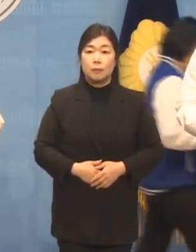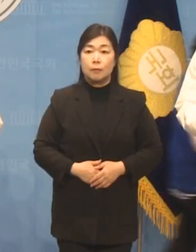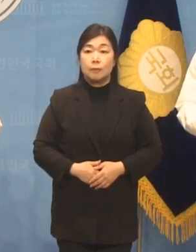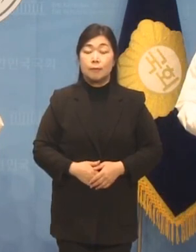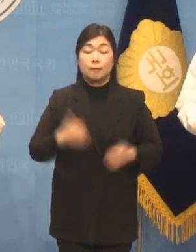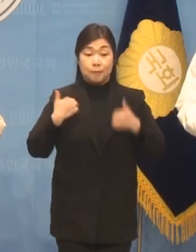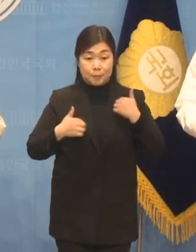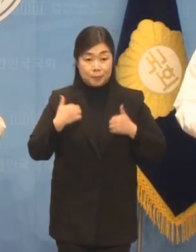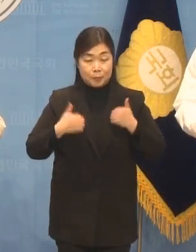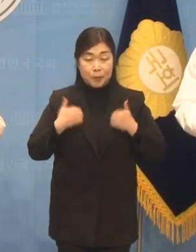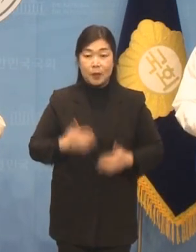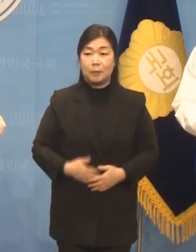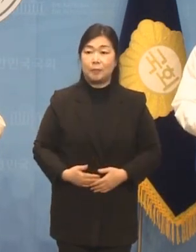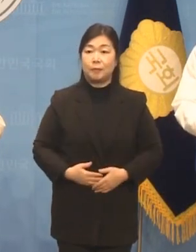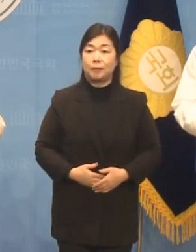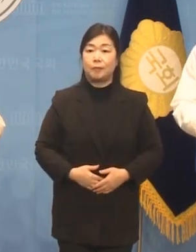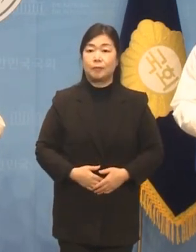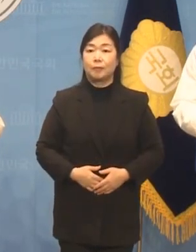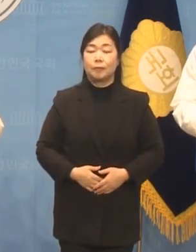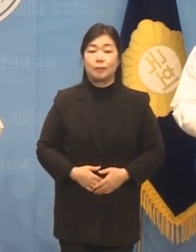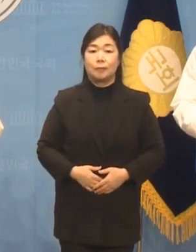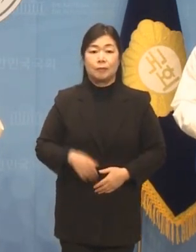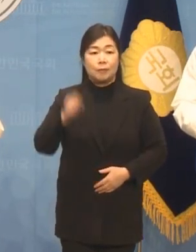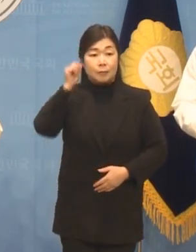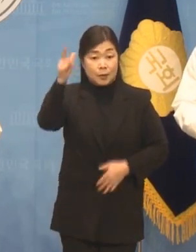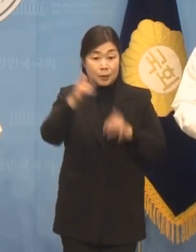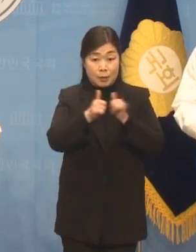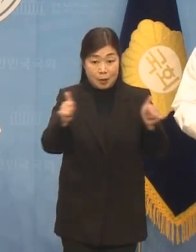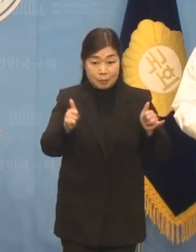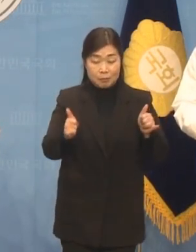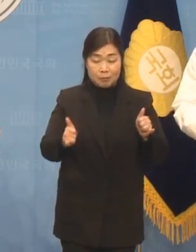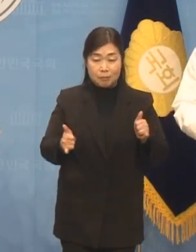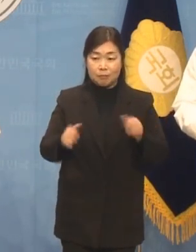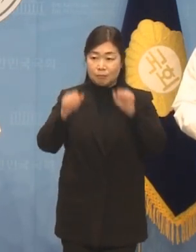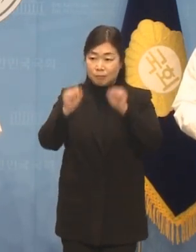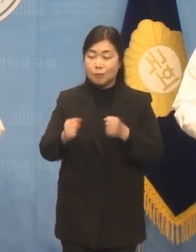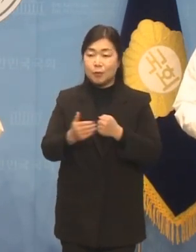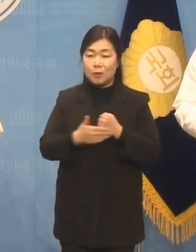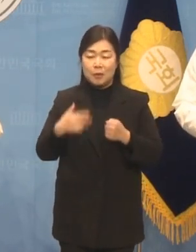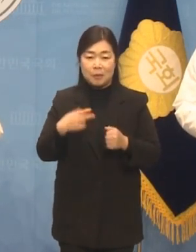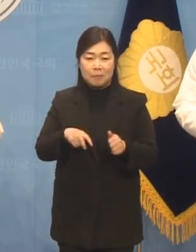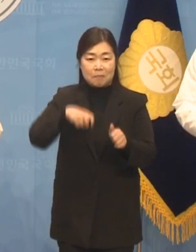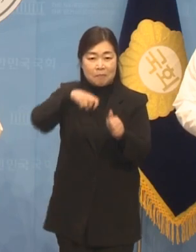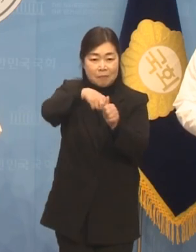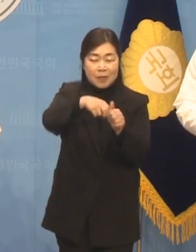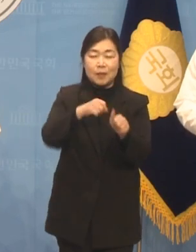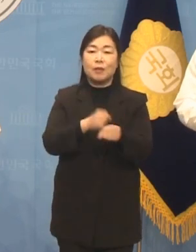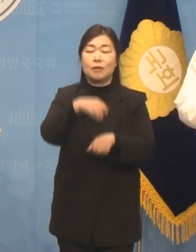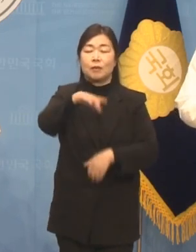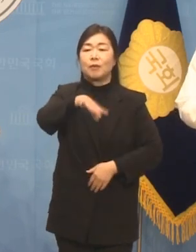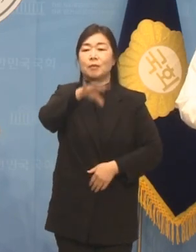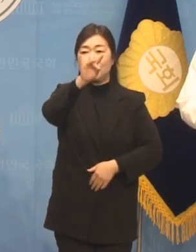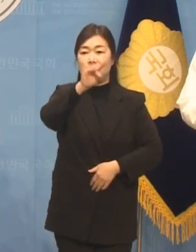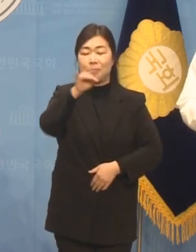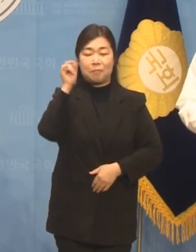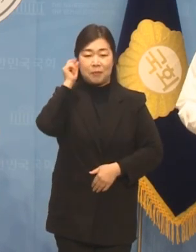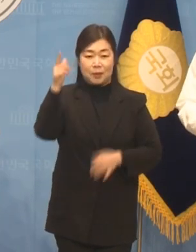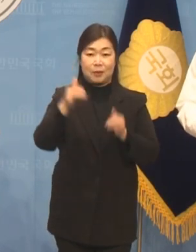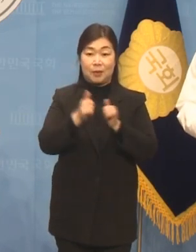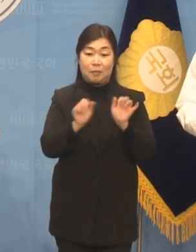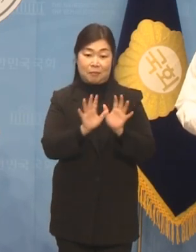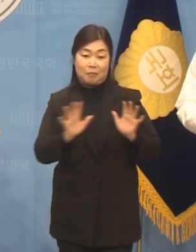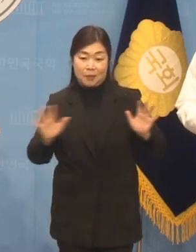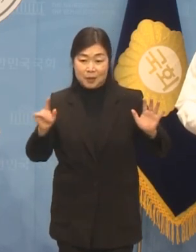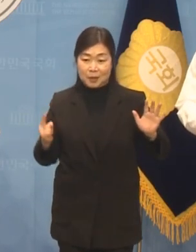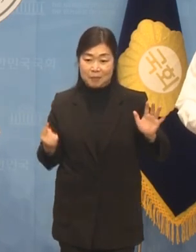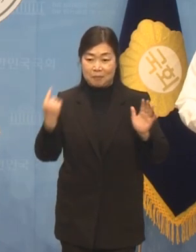네, 반갑습니다. 우리 인재님들 덕분에 저도 꼽사리로 처음으로 우리 인재님들